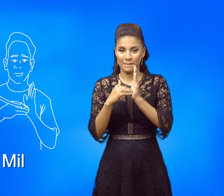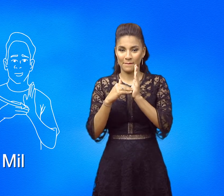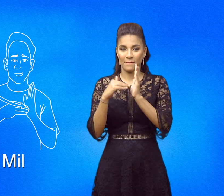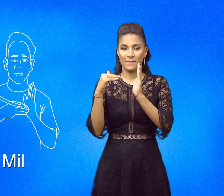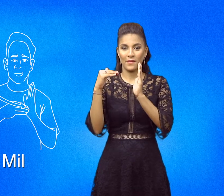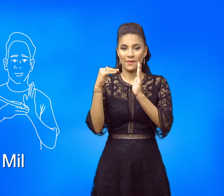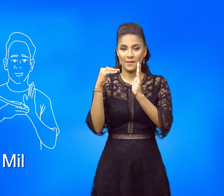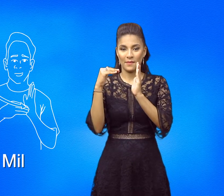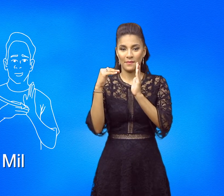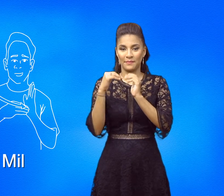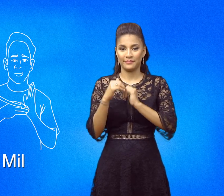milk